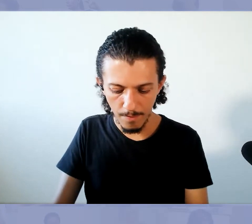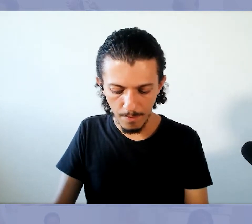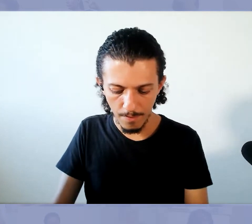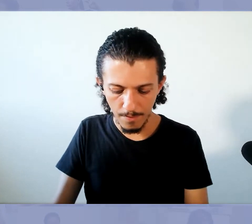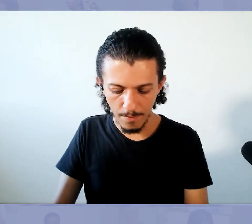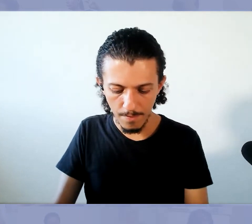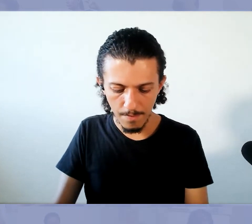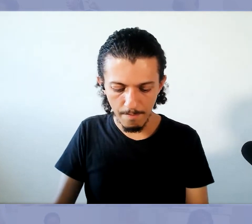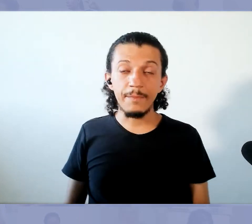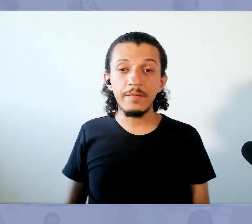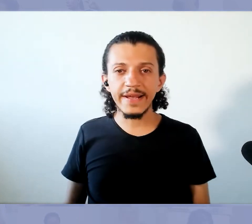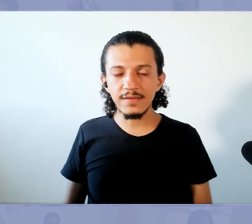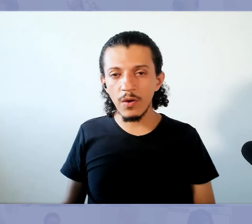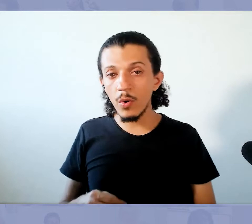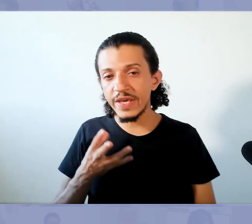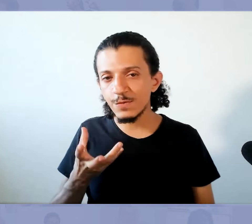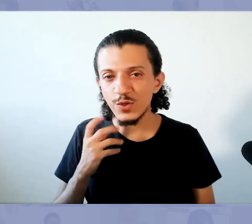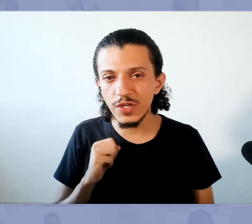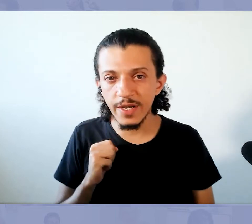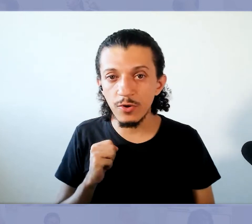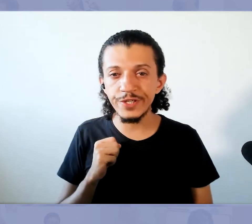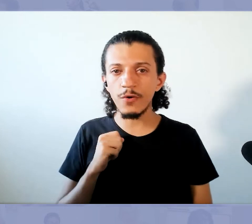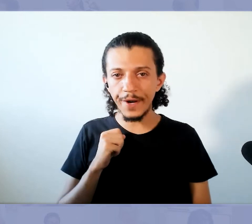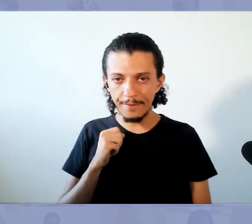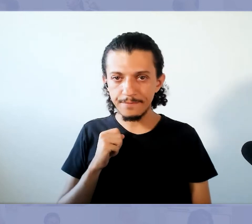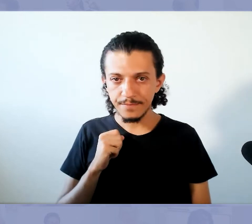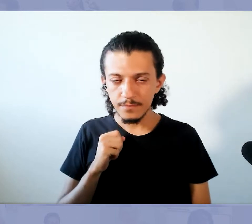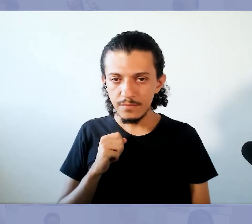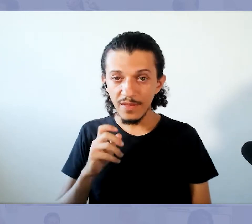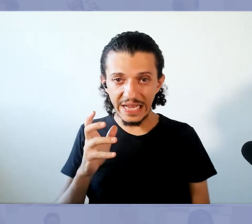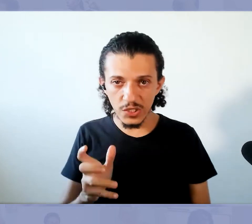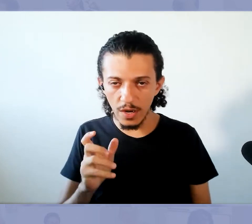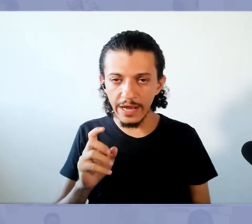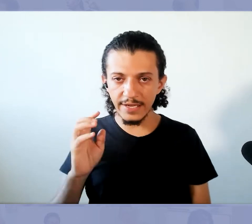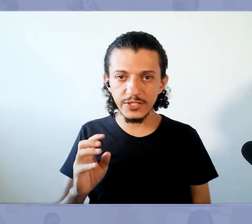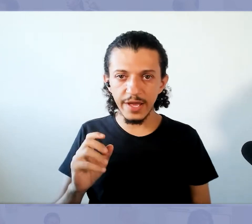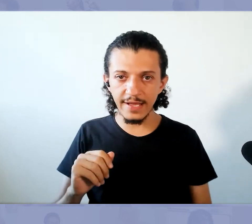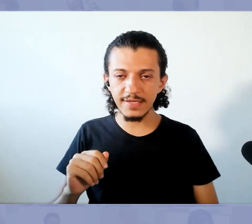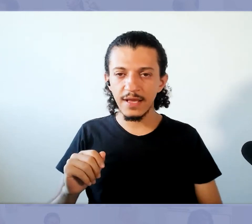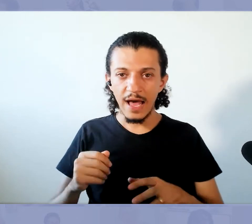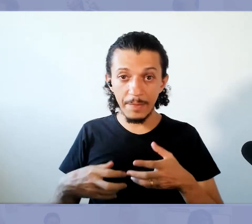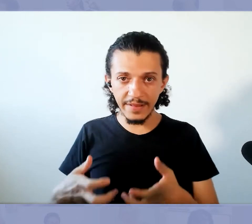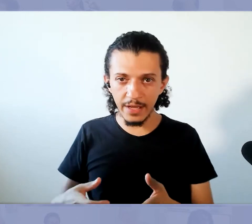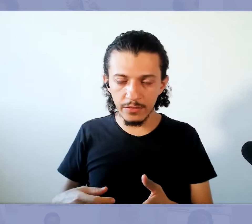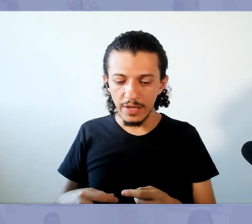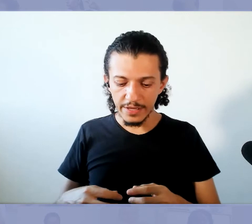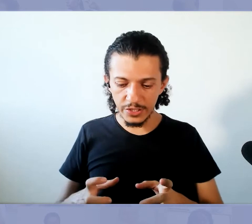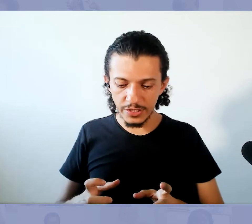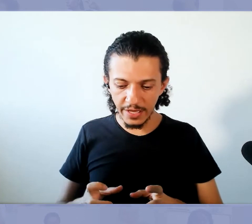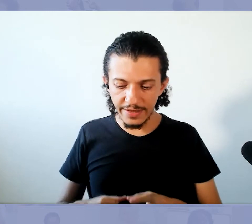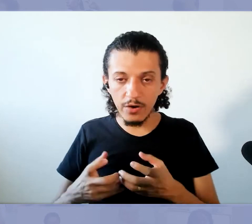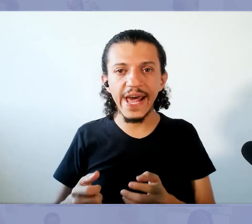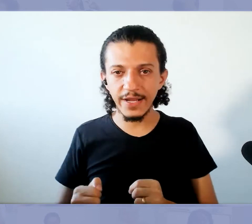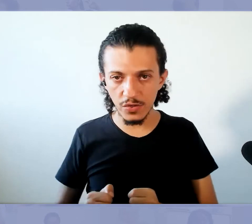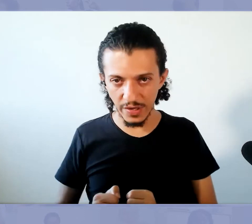o sinal e nunca mais esquecer? A primeira questão é o que as pessoas chamam de decorar. Na escola, a gente cresce aprendendo que a